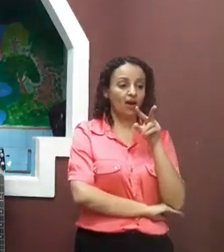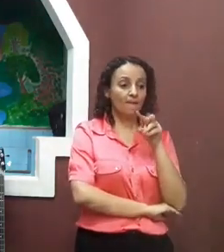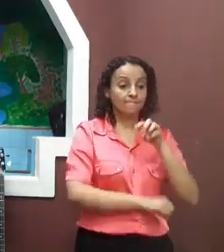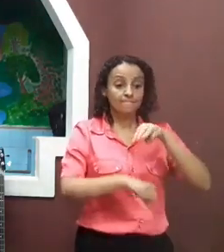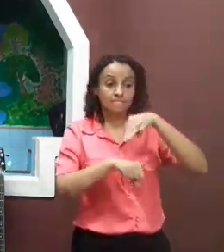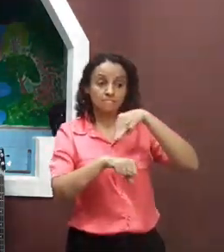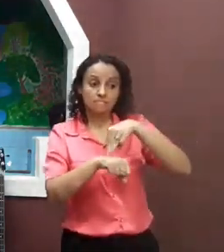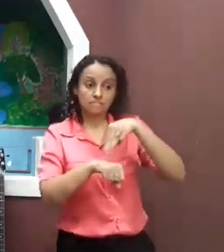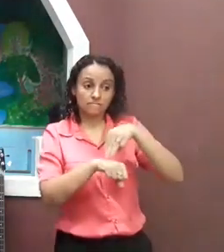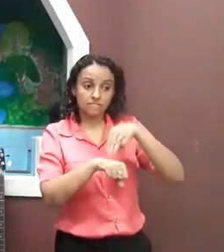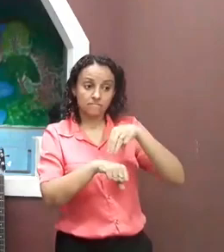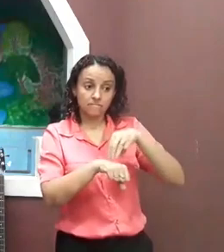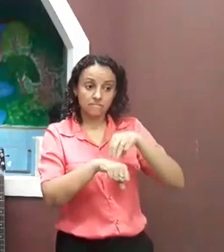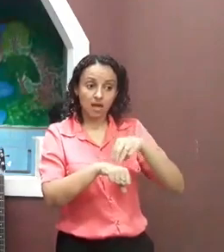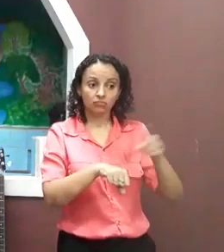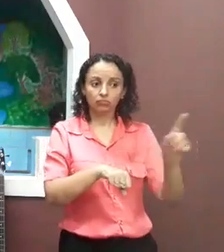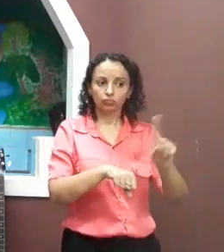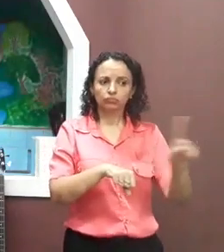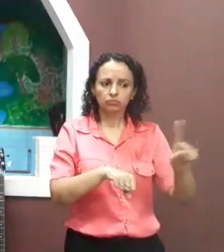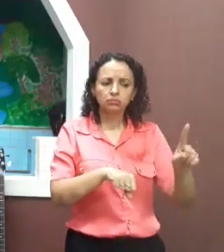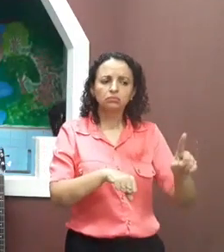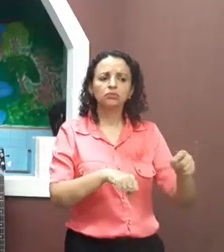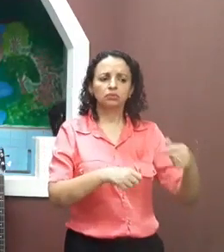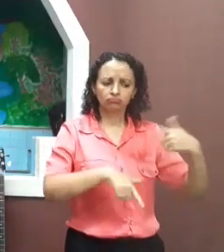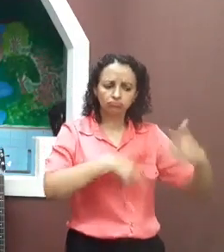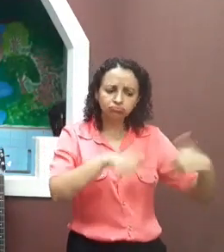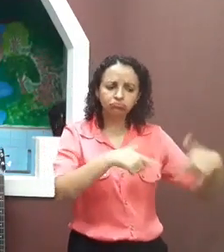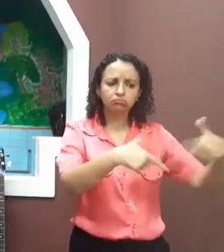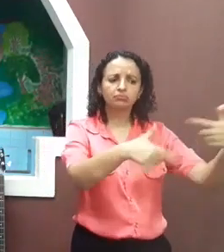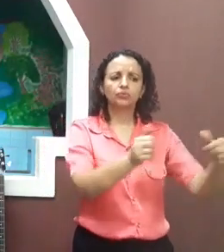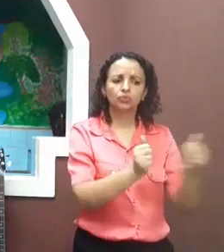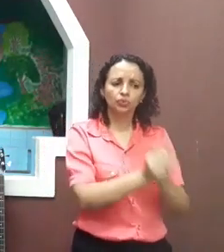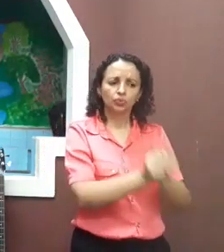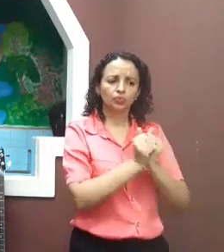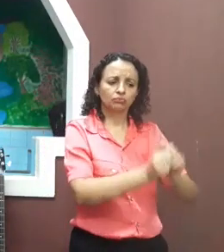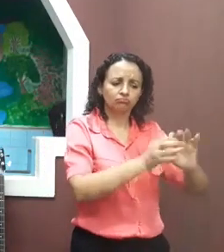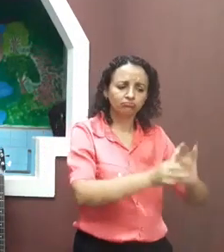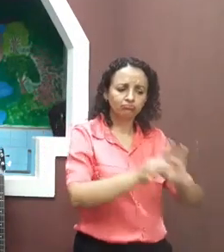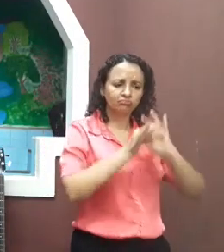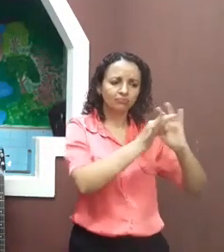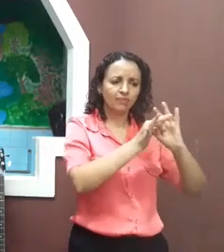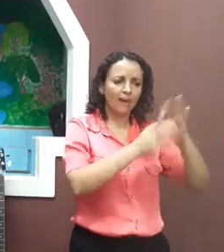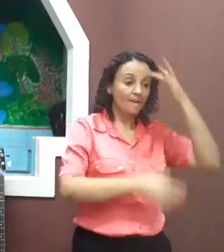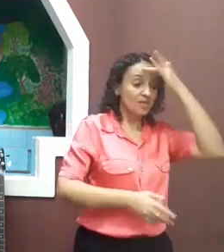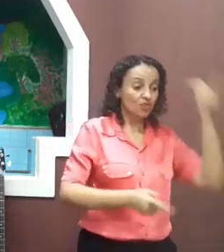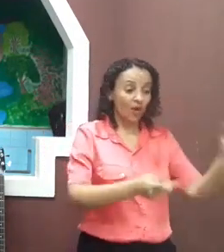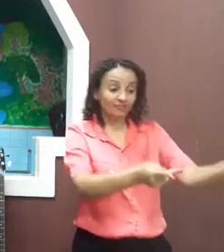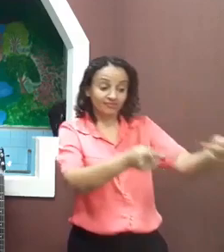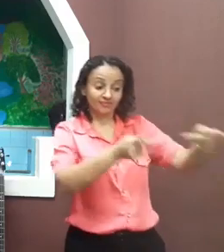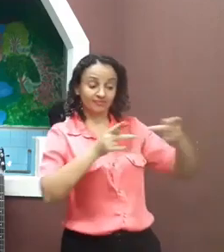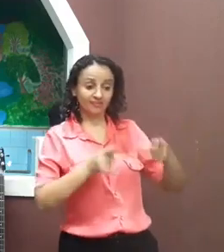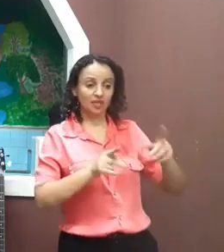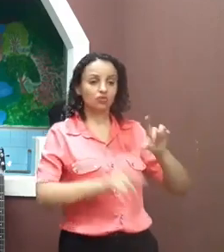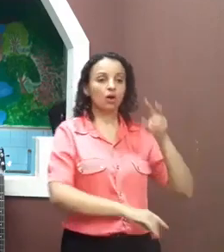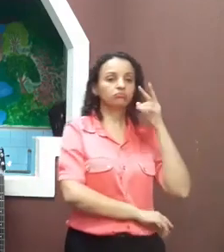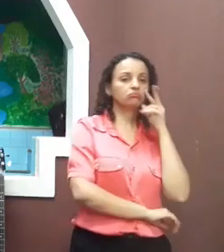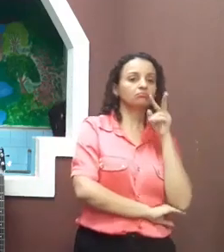Então você vê, você está envolvido? Você precisa se envolver. O visitante ele só consome, o